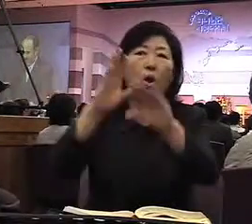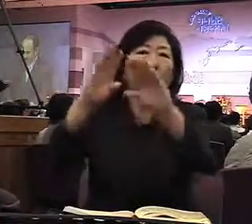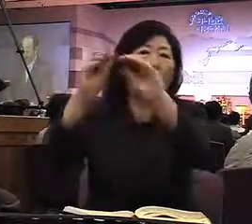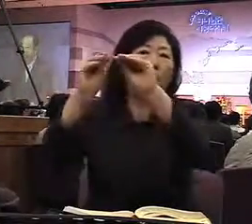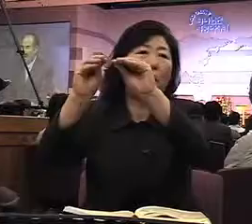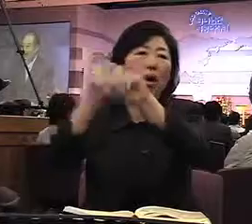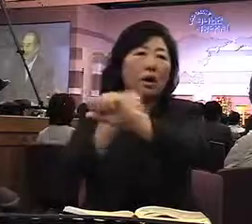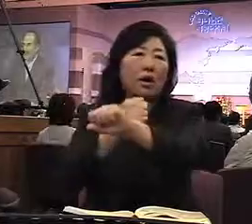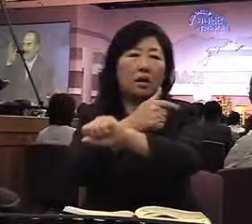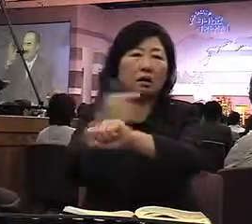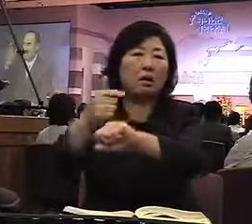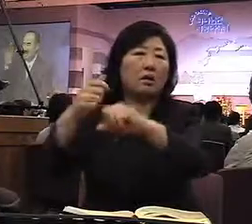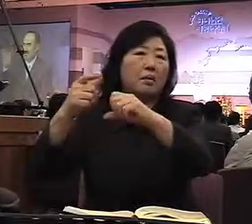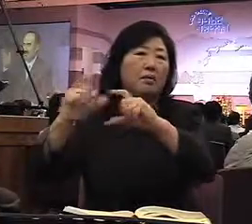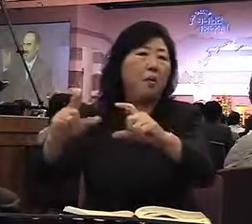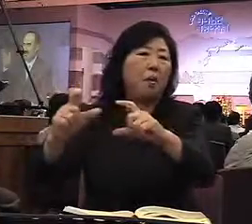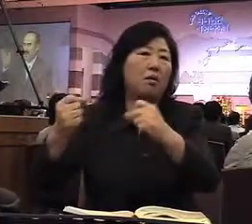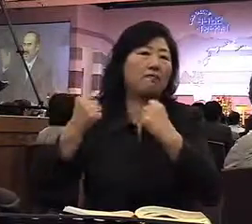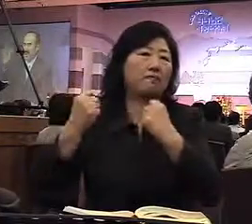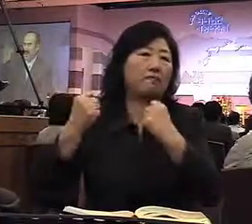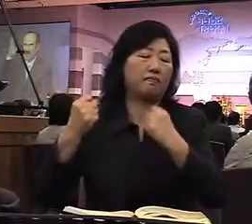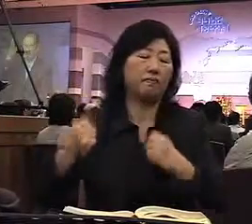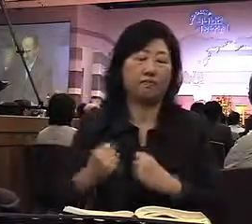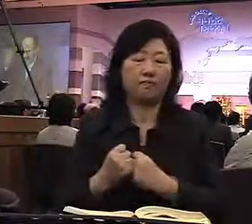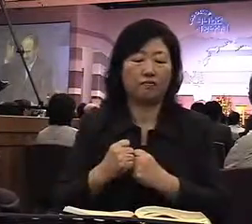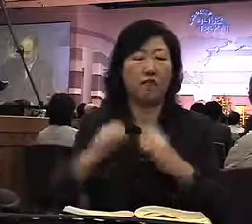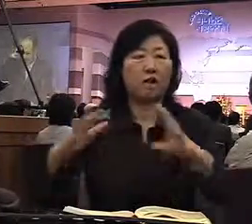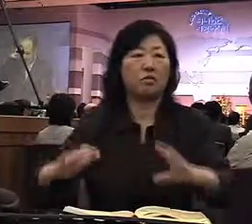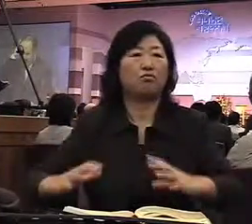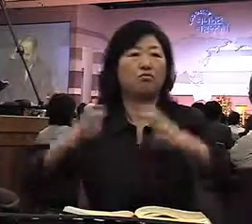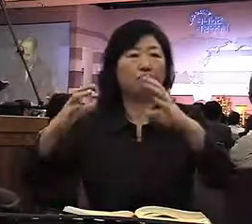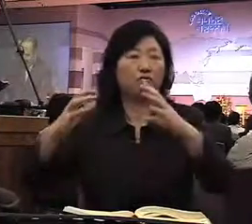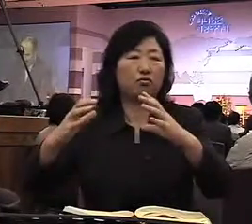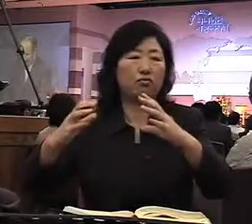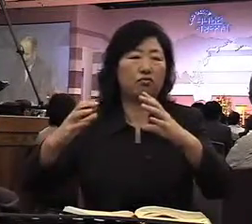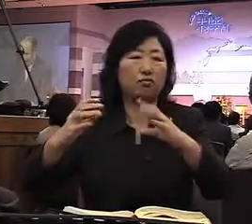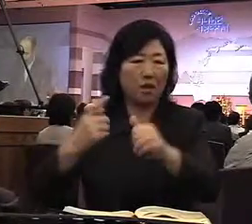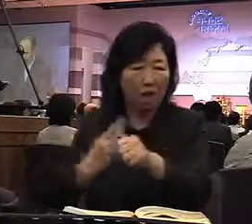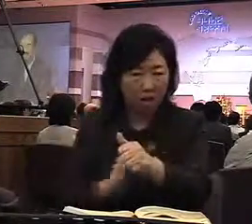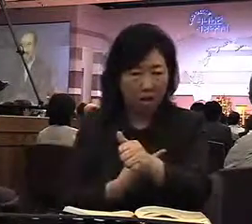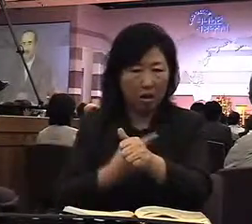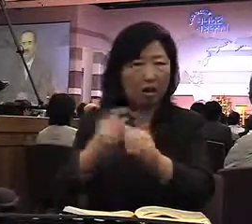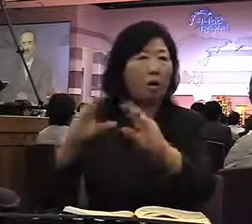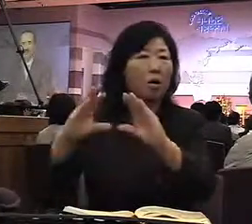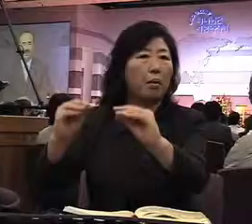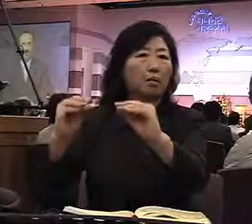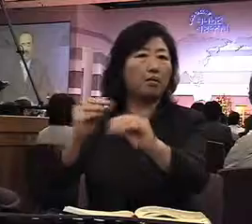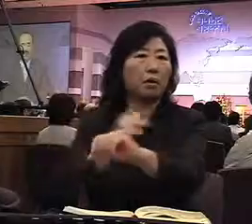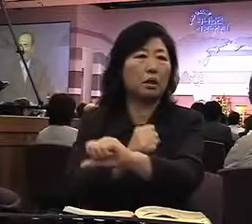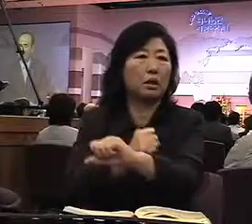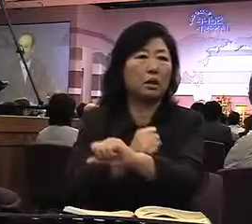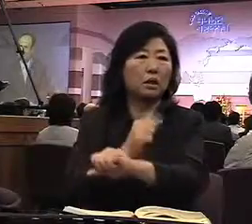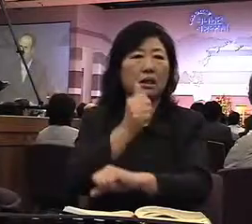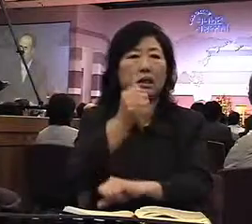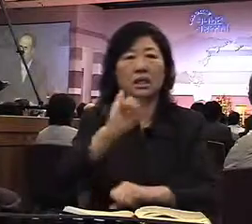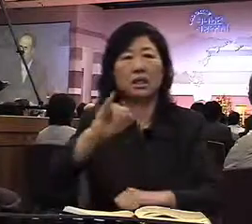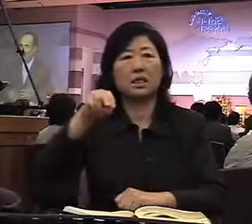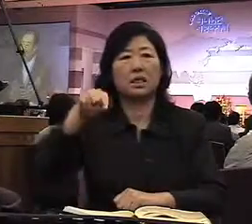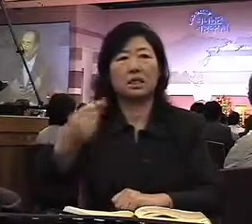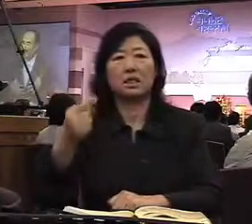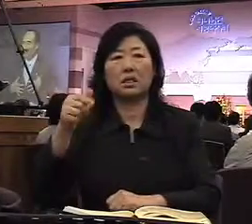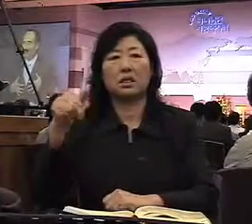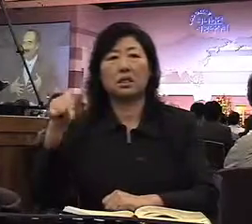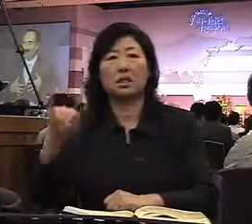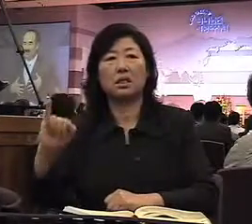엄청난 파워겠죠. 한 사람의 기도가 우주 자연을 멈추게 만들었어요. 여러분이 히스기야 이 얘기를 너무너무 잘합니다.